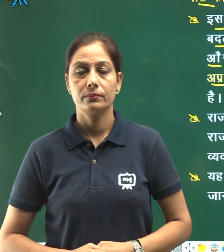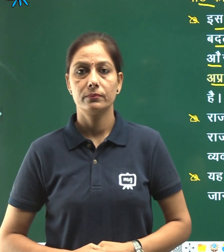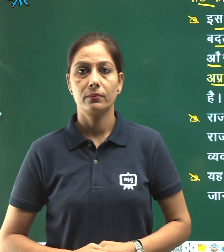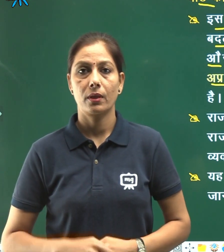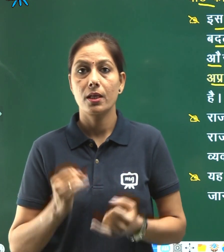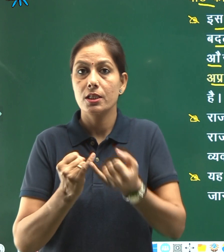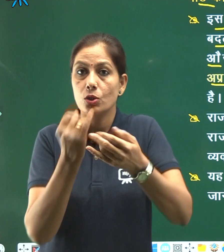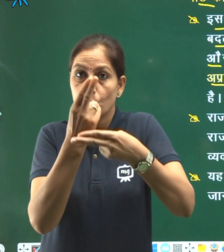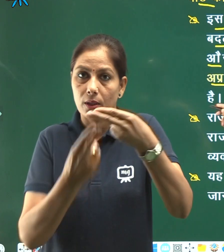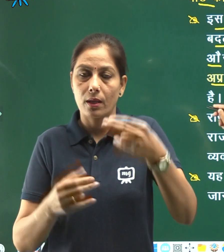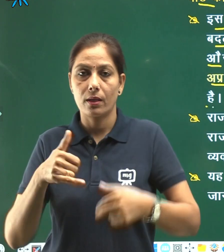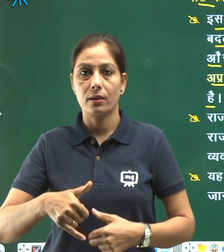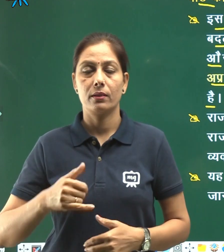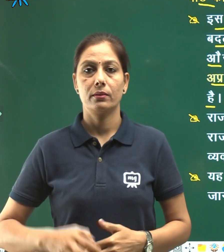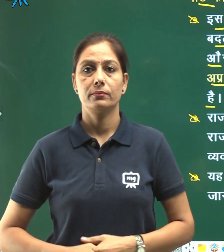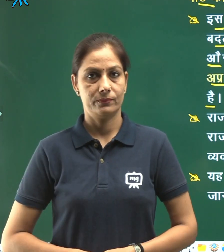कहानी है।